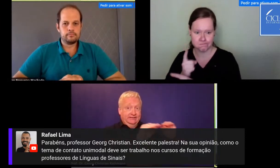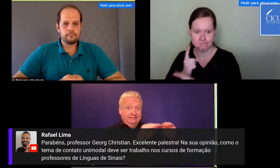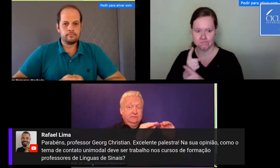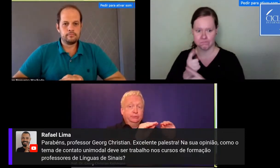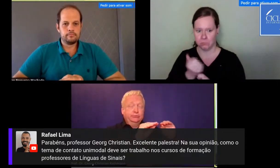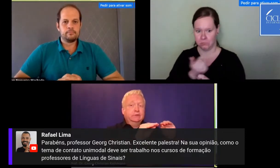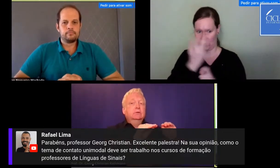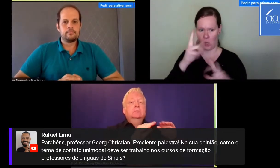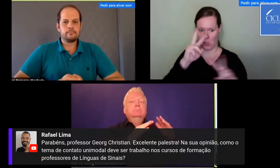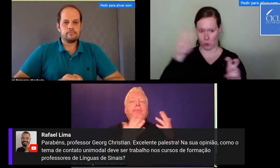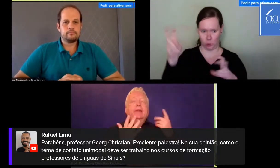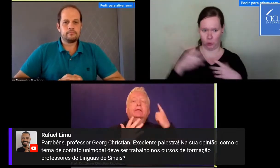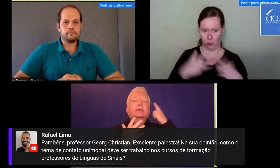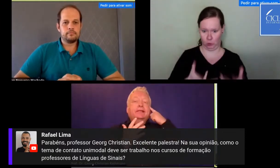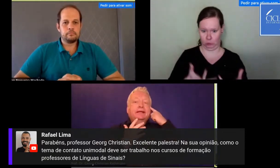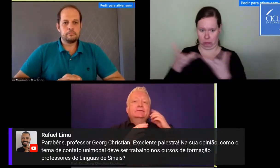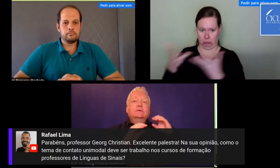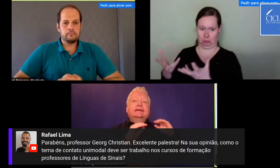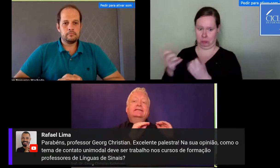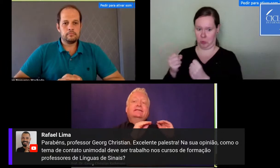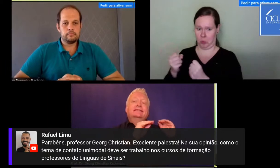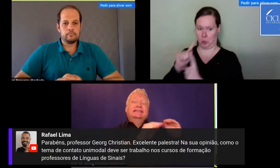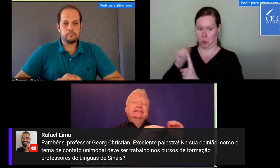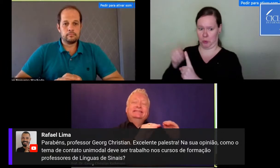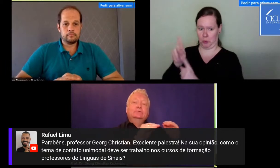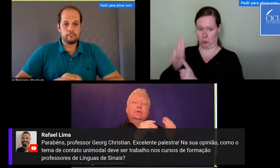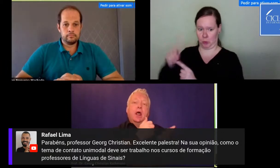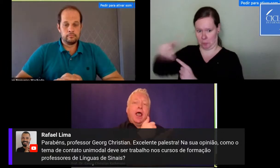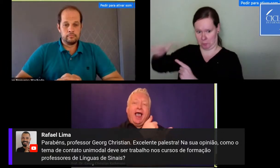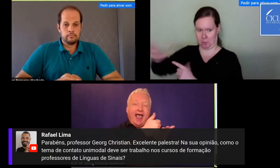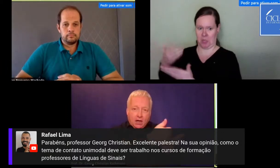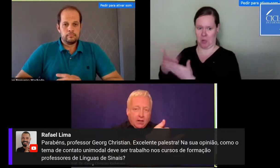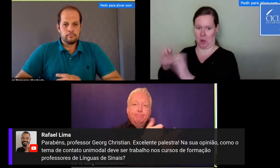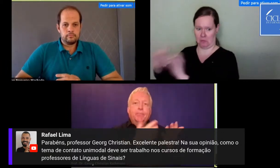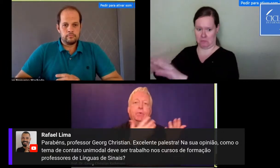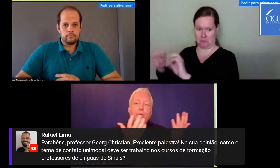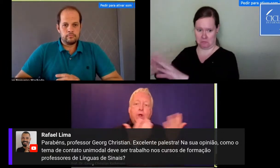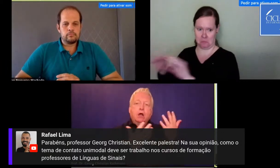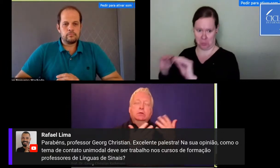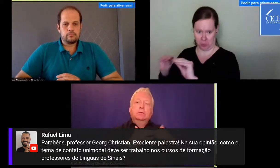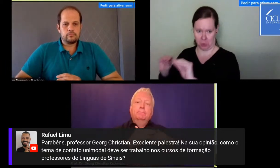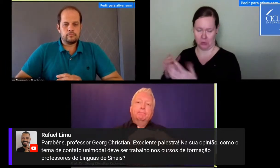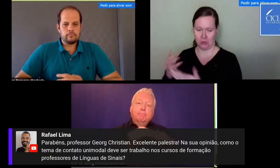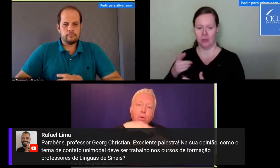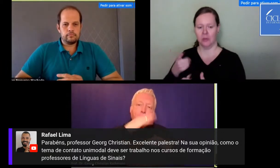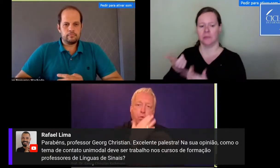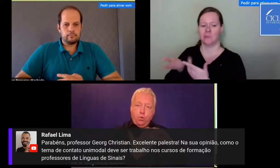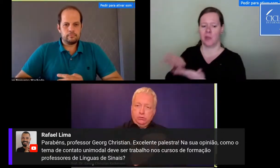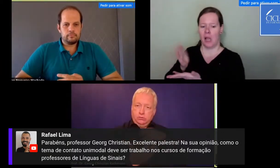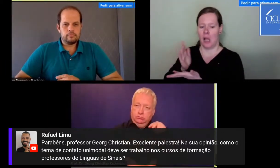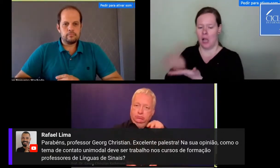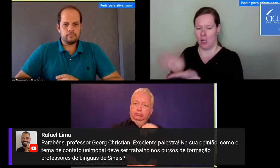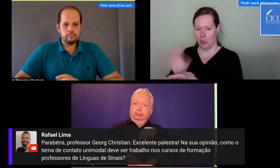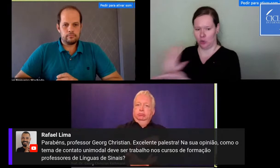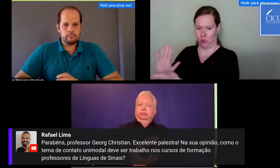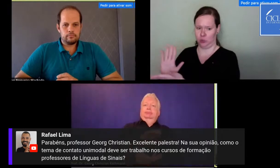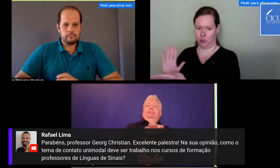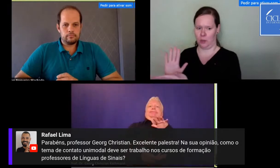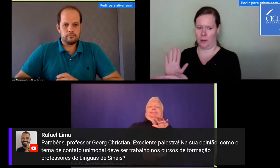Bom, há diversos achados, né, que são interessantes e podem ser utilizados em aula.